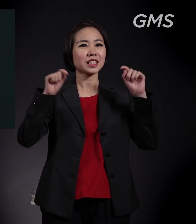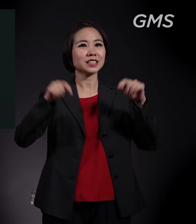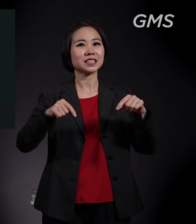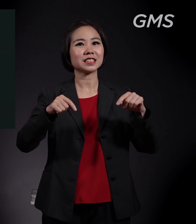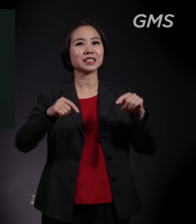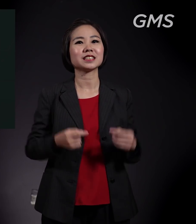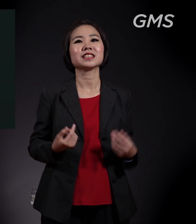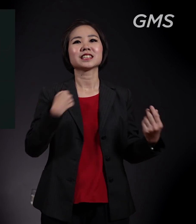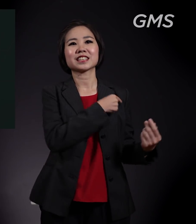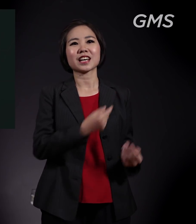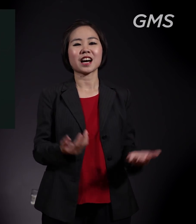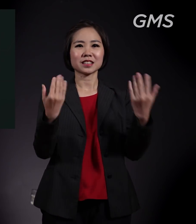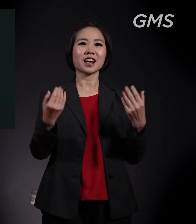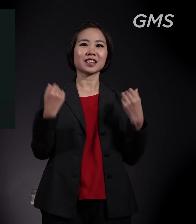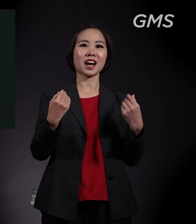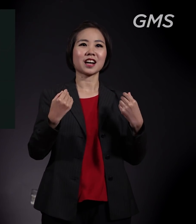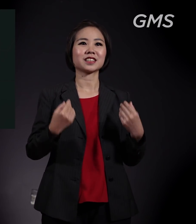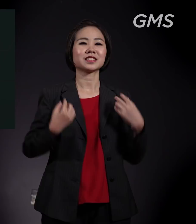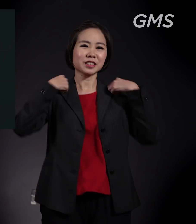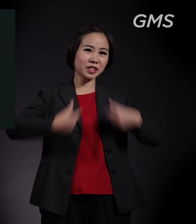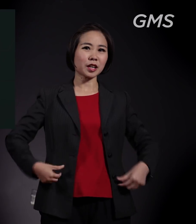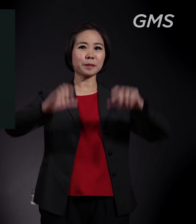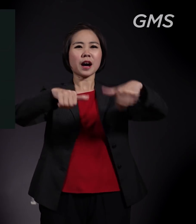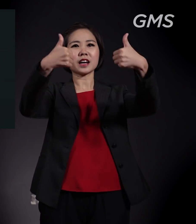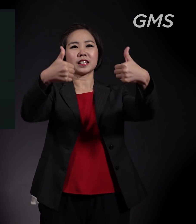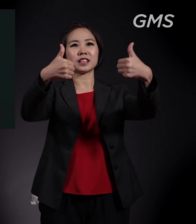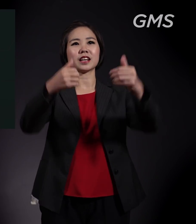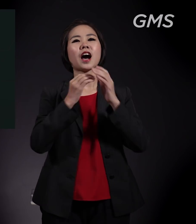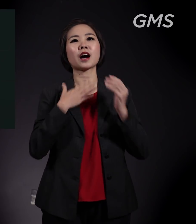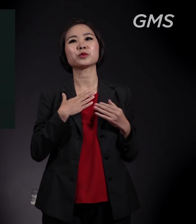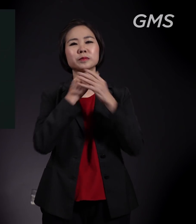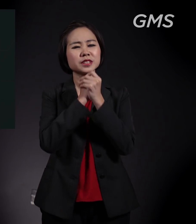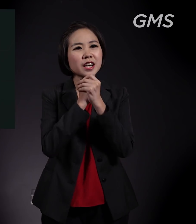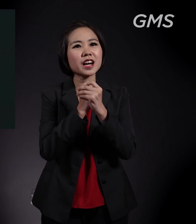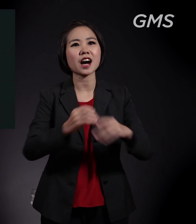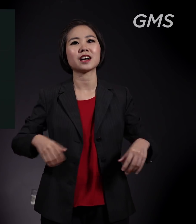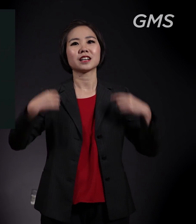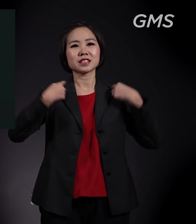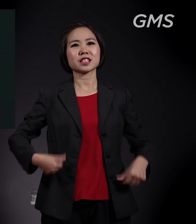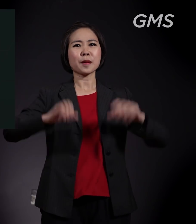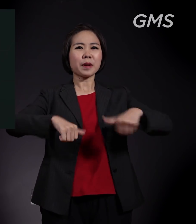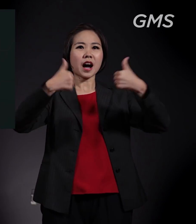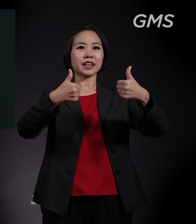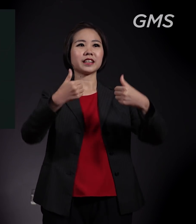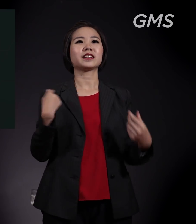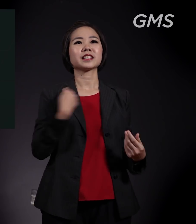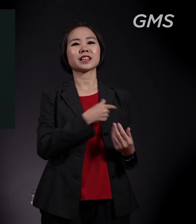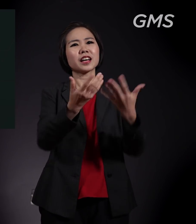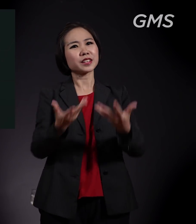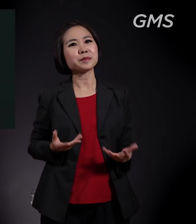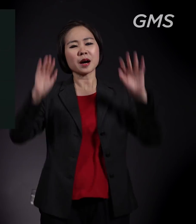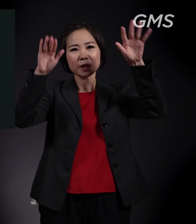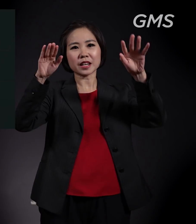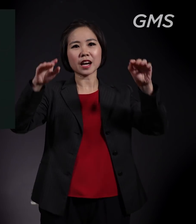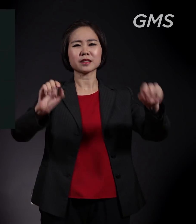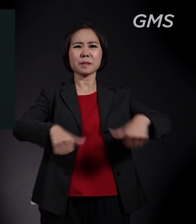sikap yang terbaik, dengan postur yang terbaik, karena saya percaya dengan sikap dan tindakan yang demikian, kita akan menerima berkat yang terbaik